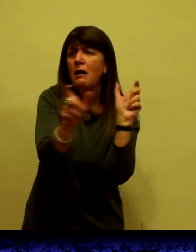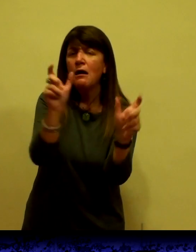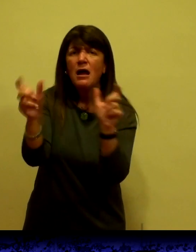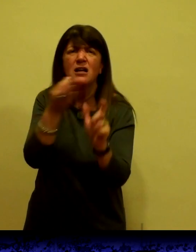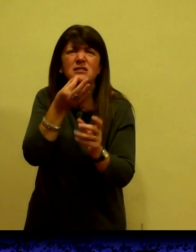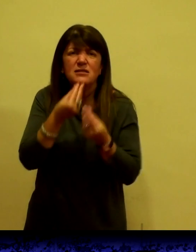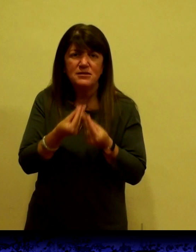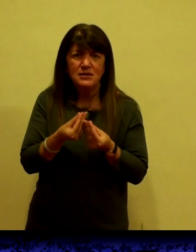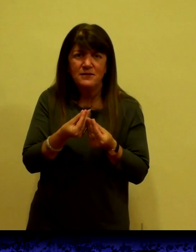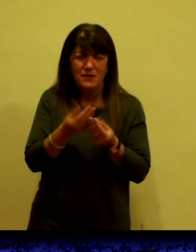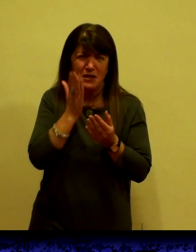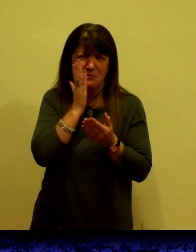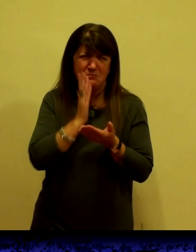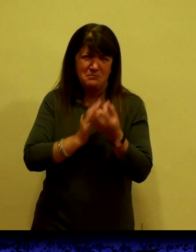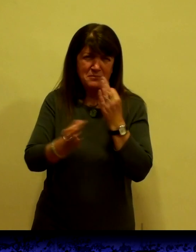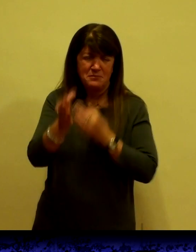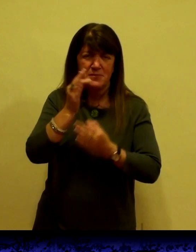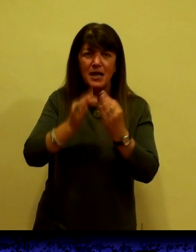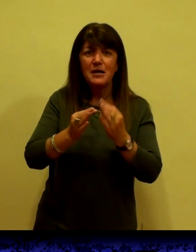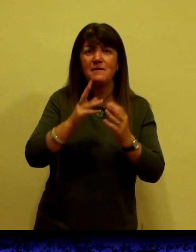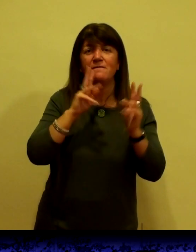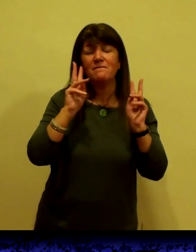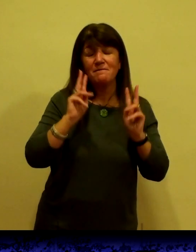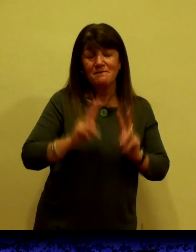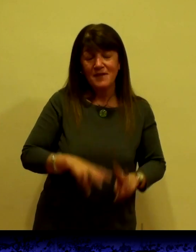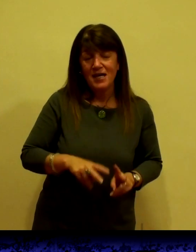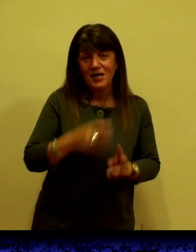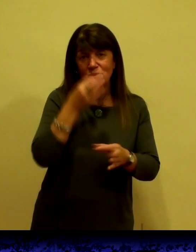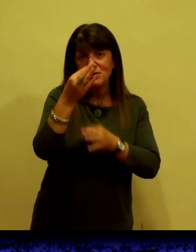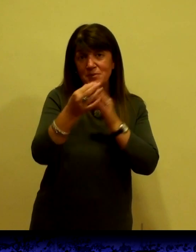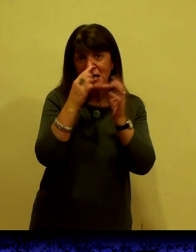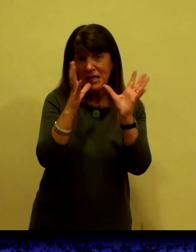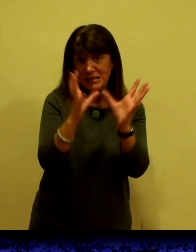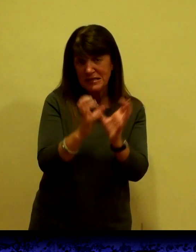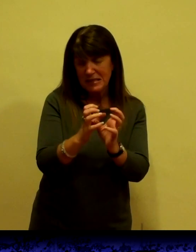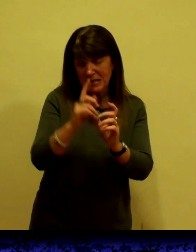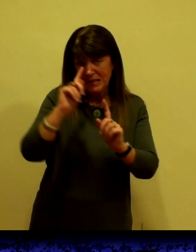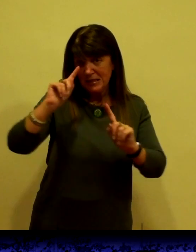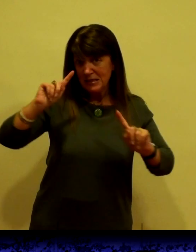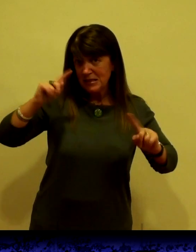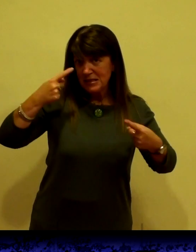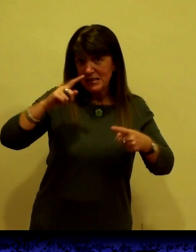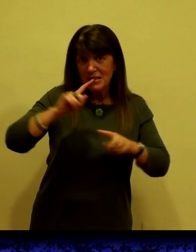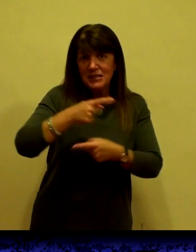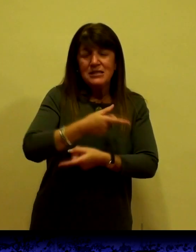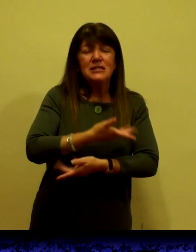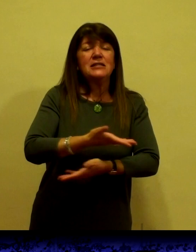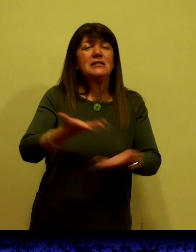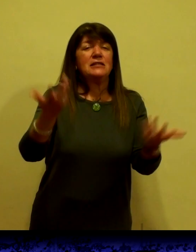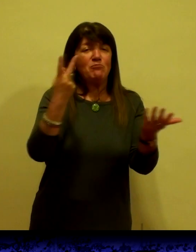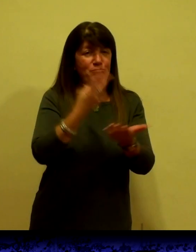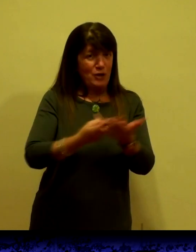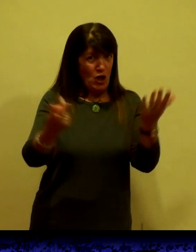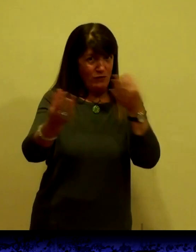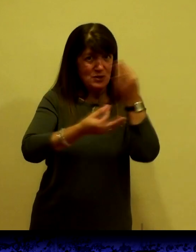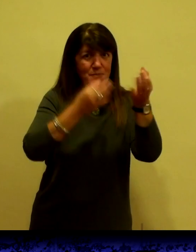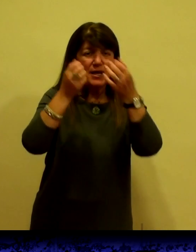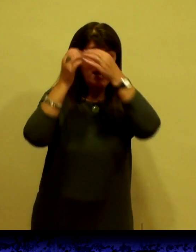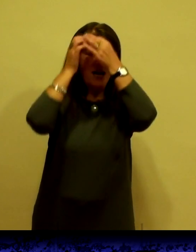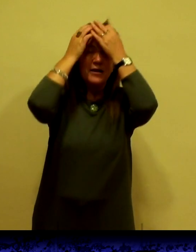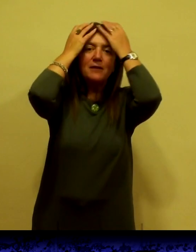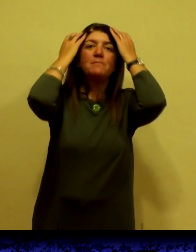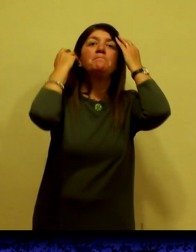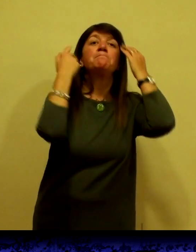parole, ovviamente è un'impresa titanica. Ci proverò, insomma, un pochino... Per noi ignoranti. Allora, per l'arte noi relazionale